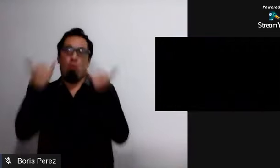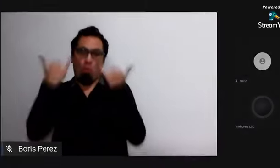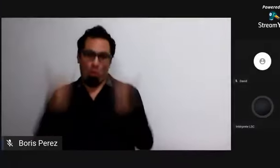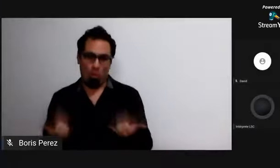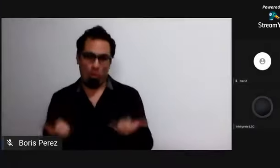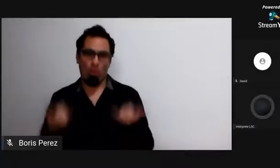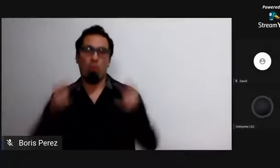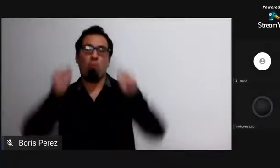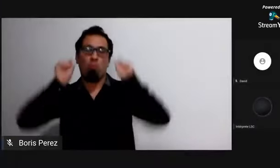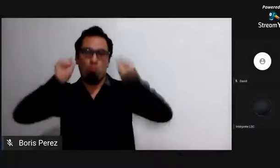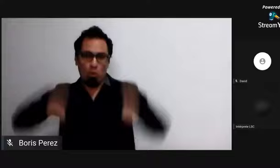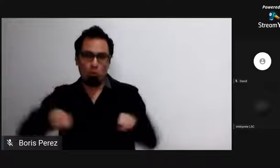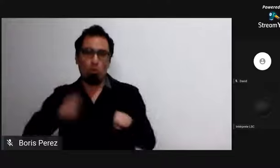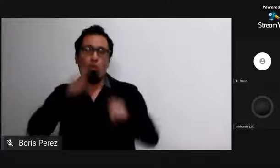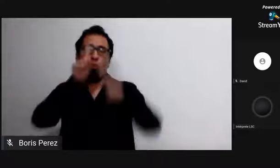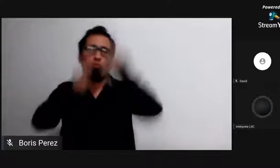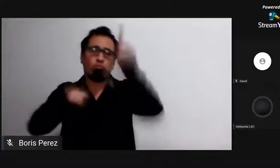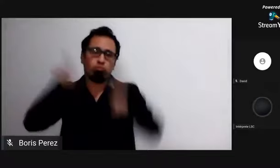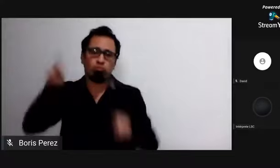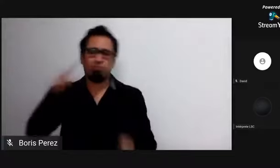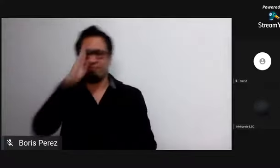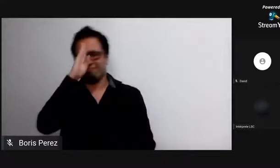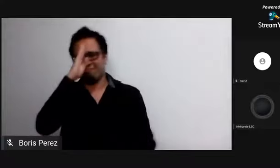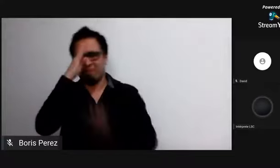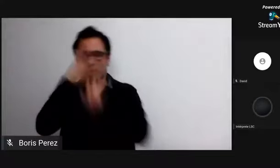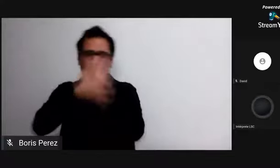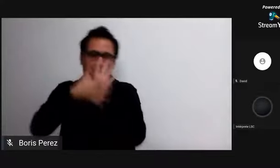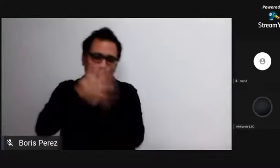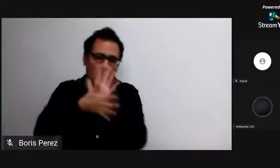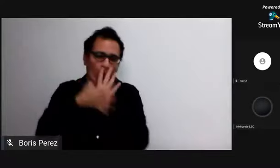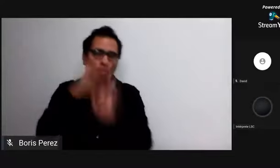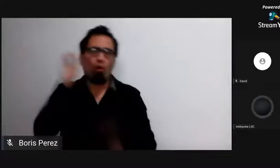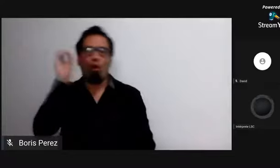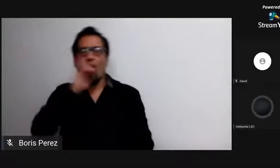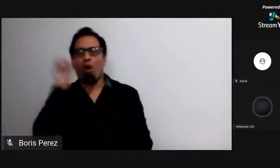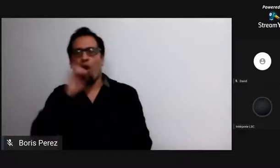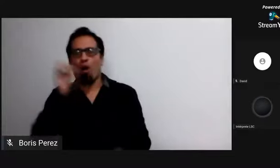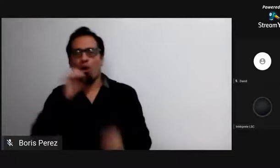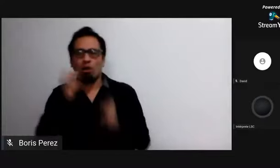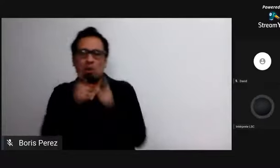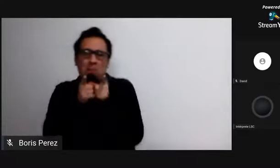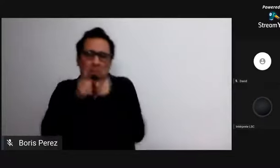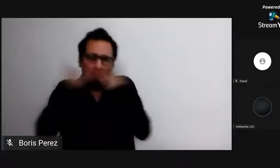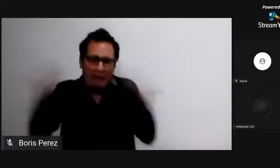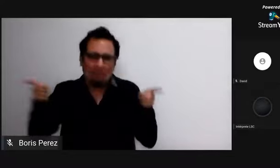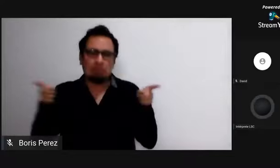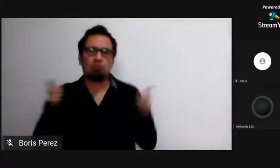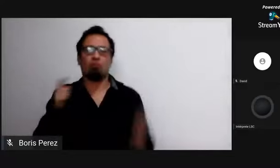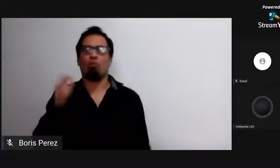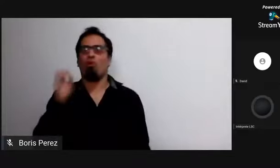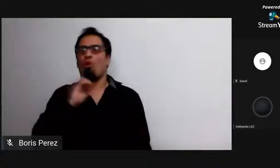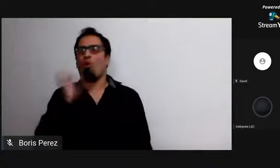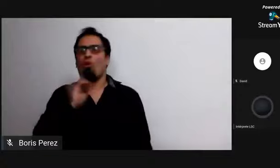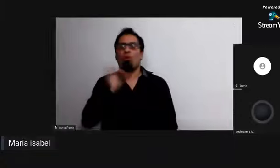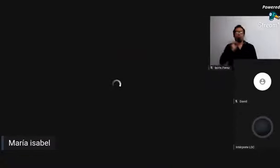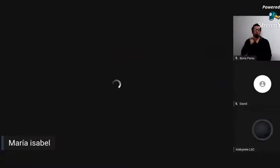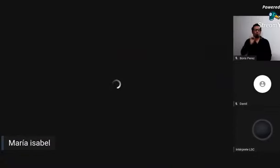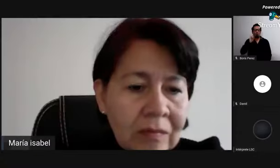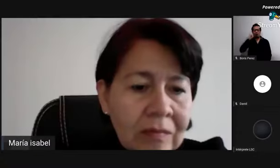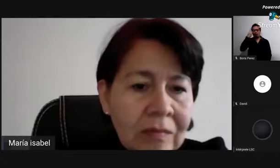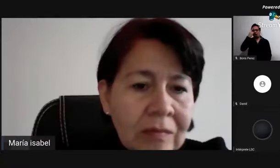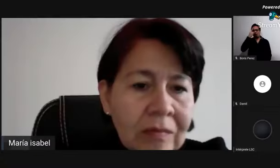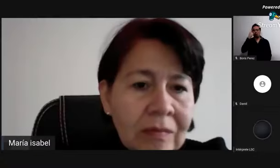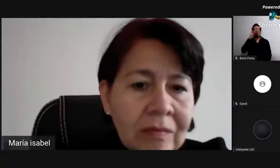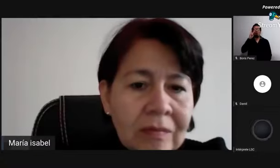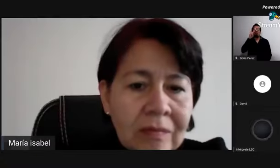Bueno, y así finalizamos. Si algunas personas tienen dudas, inquietudes, quieren más información, quieren